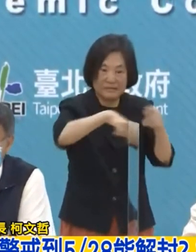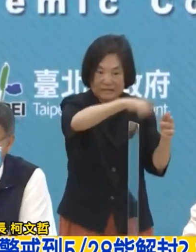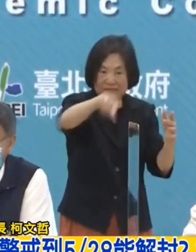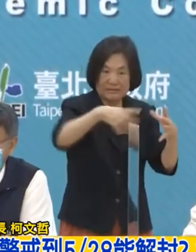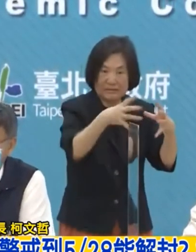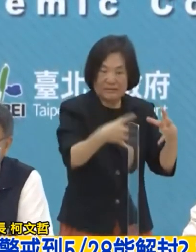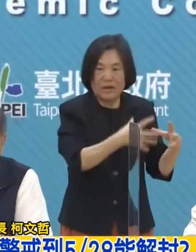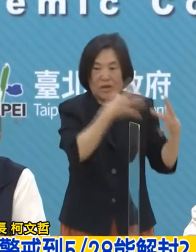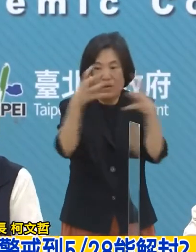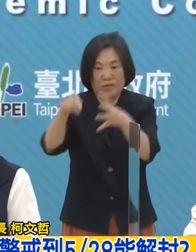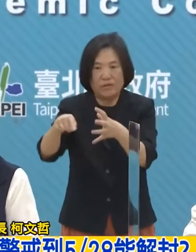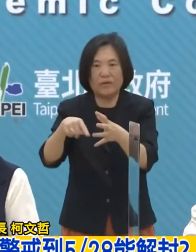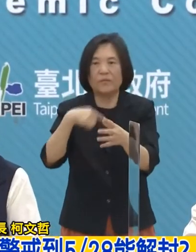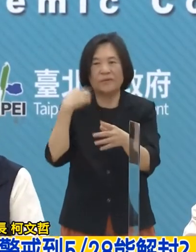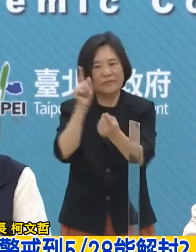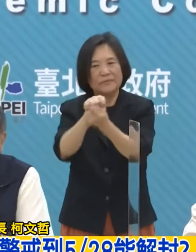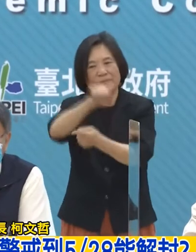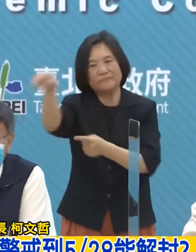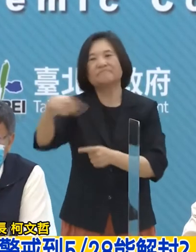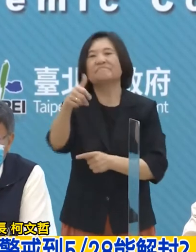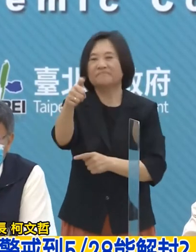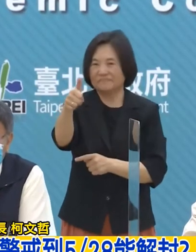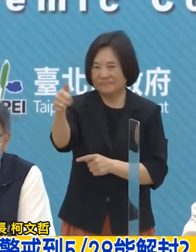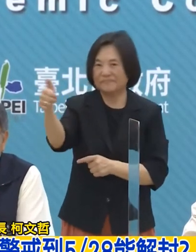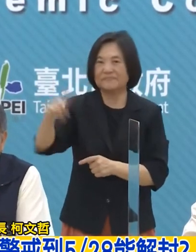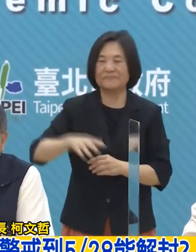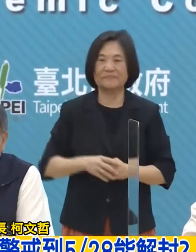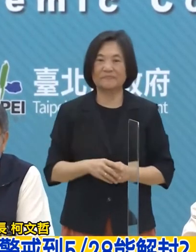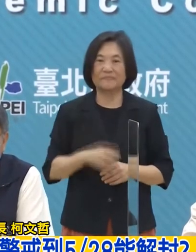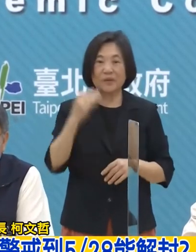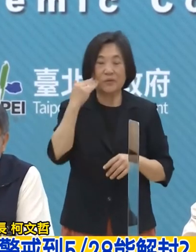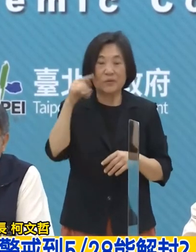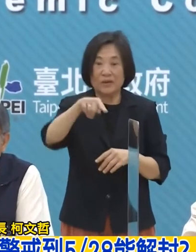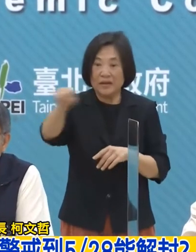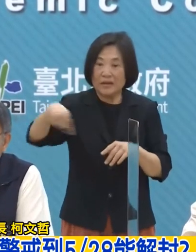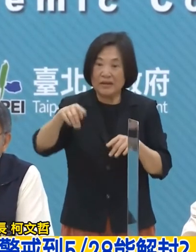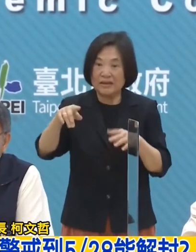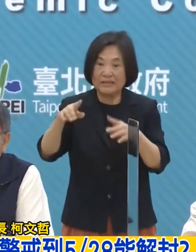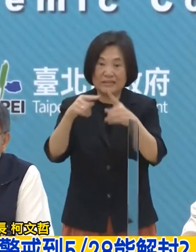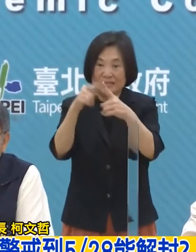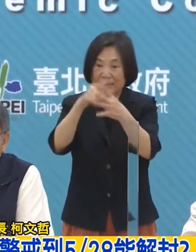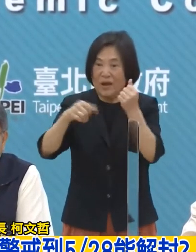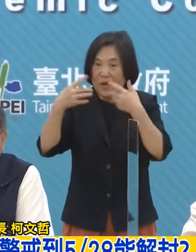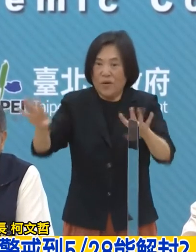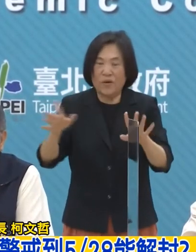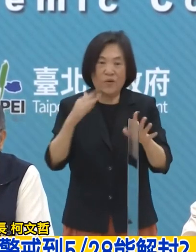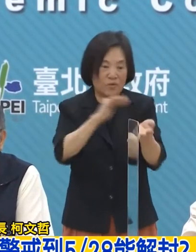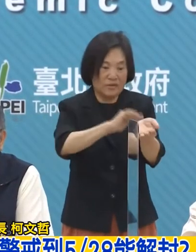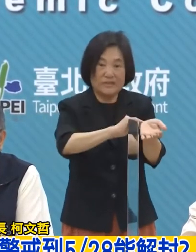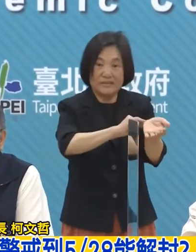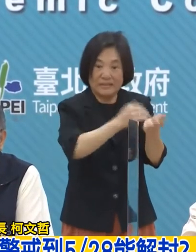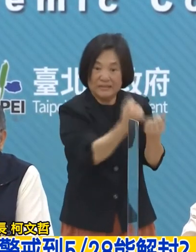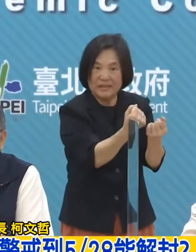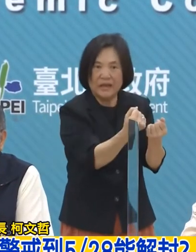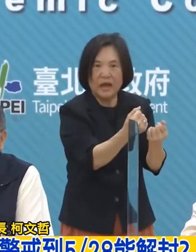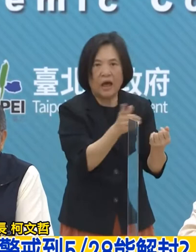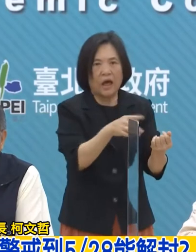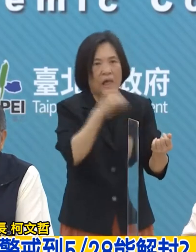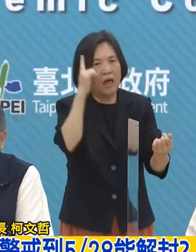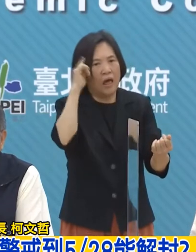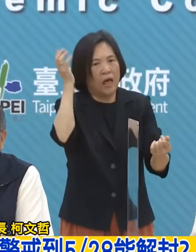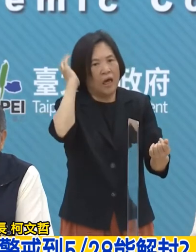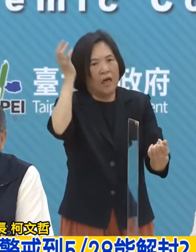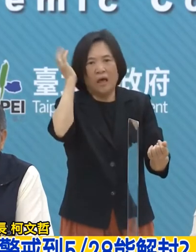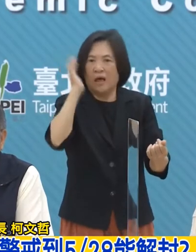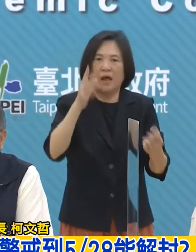这些旅馆。坦白讲哦，这几百人如果现在换在医院里面，我们台北市的医疗量